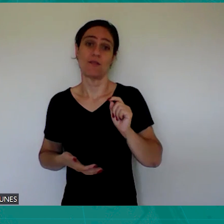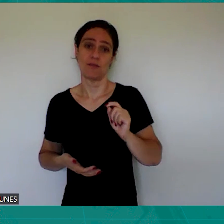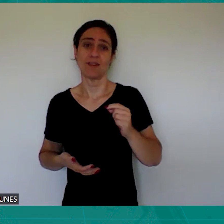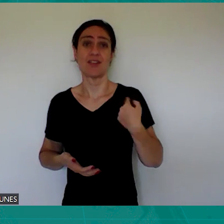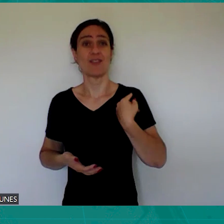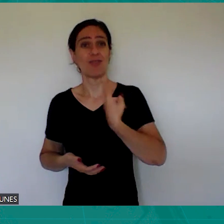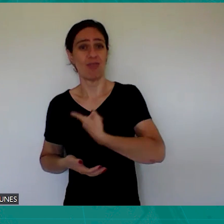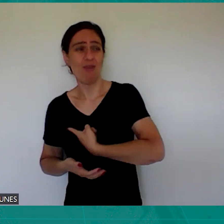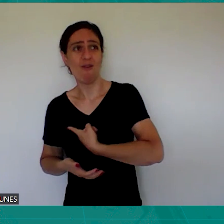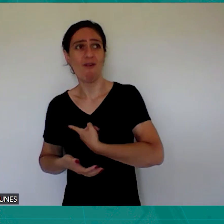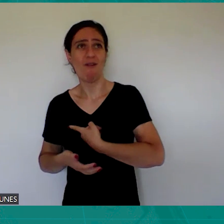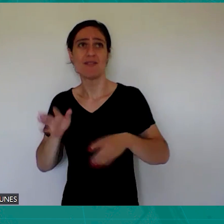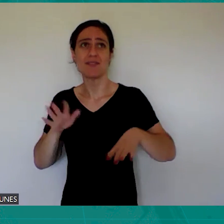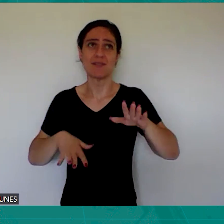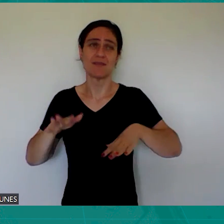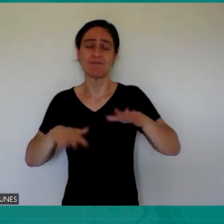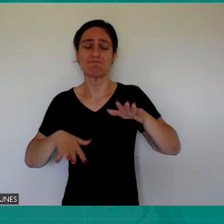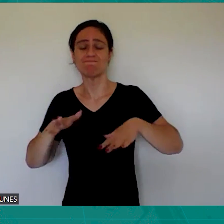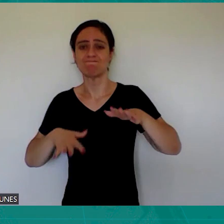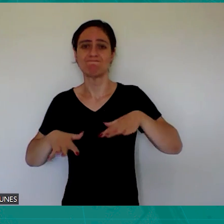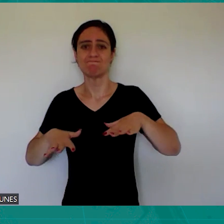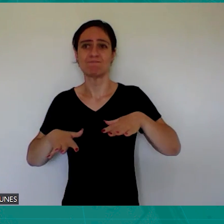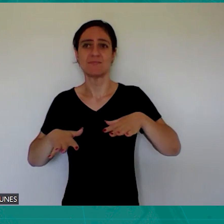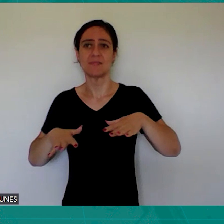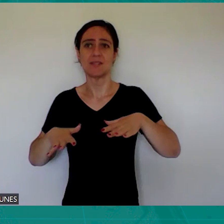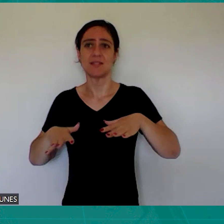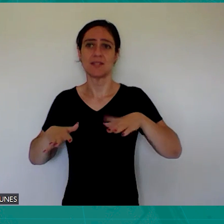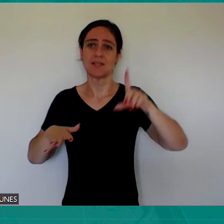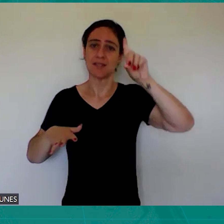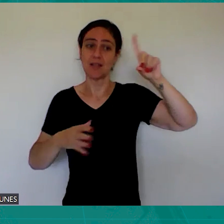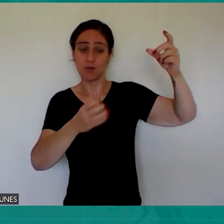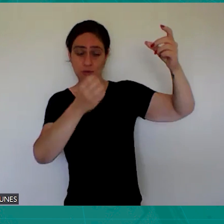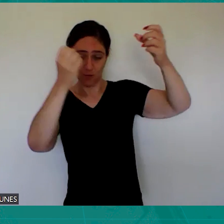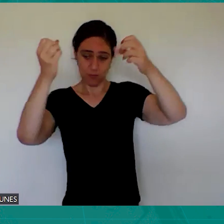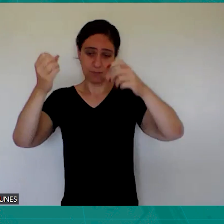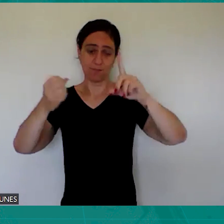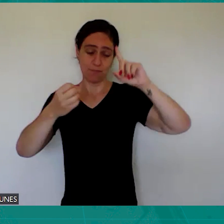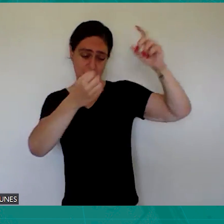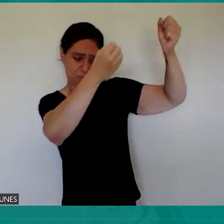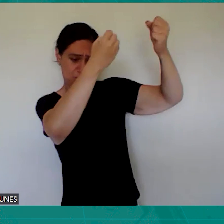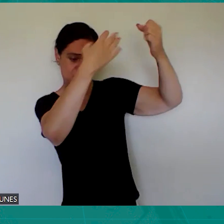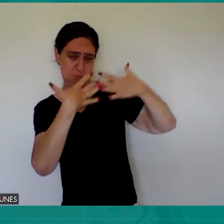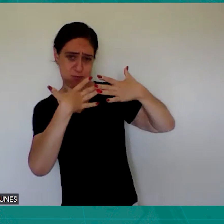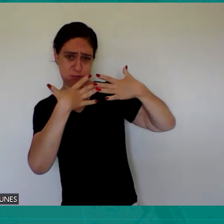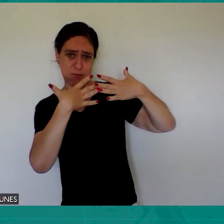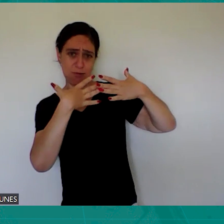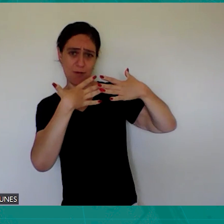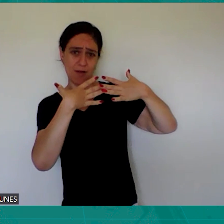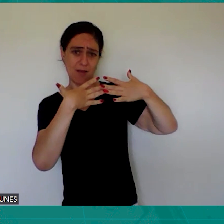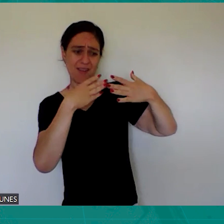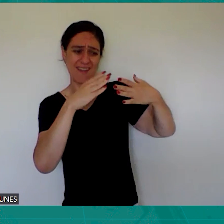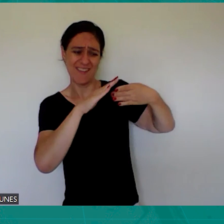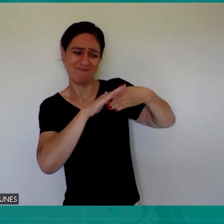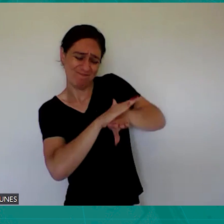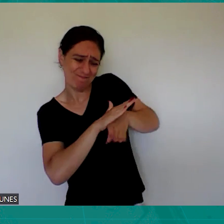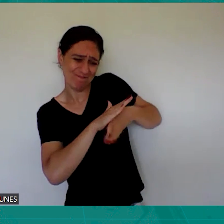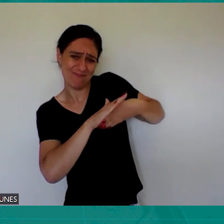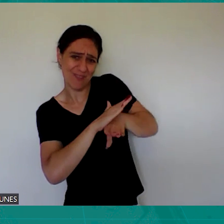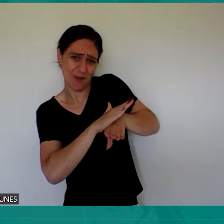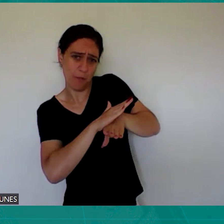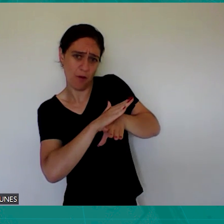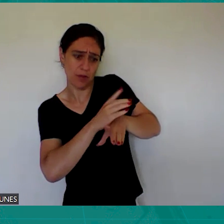incomodados, né, pela luz, e nós não devemos fugir da luz. Nós